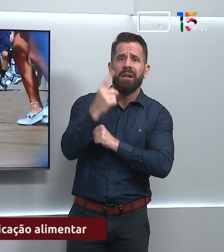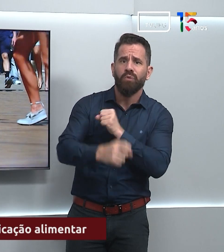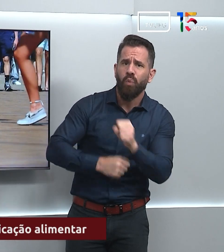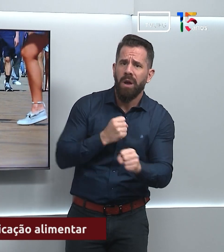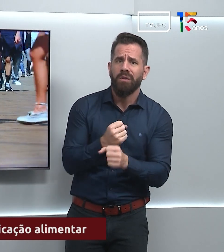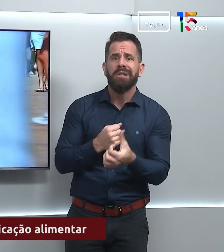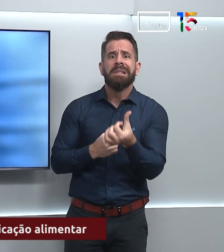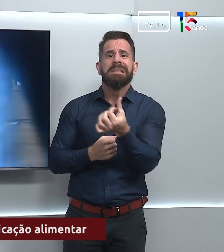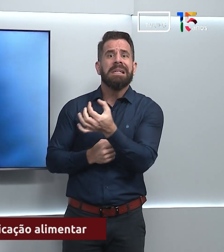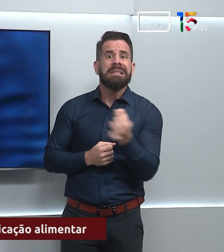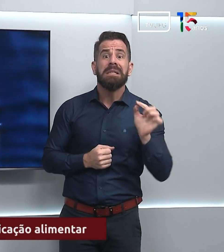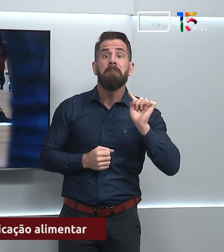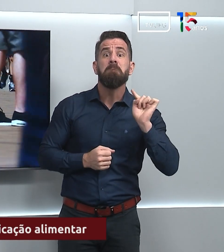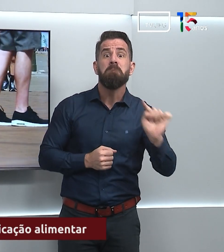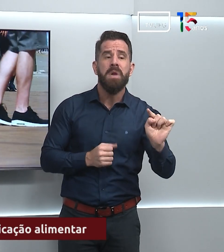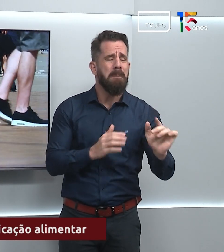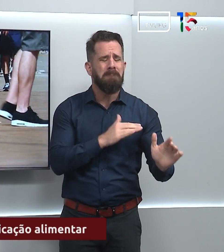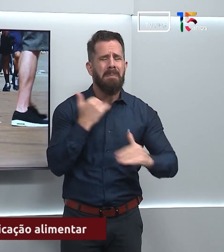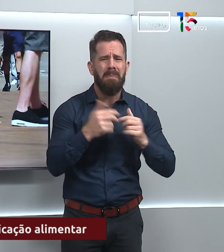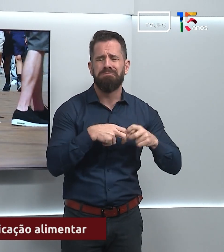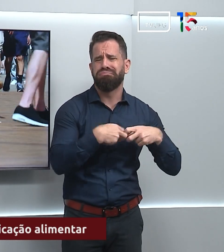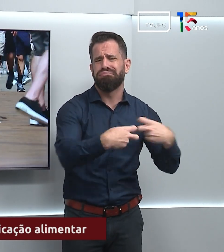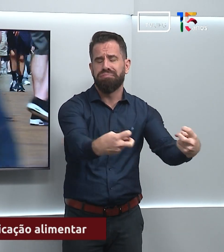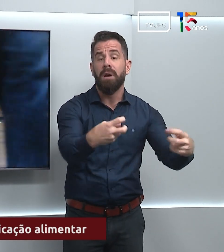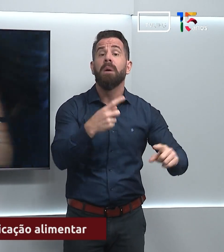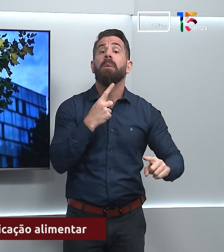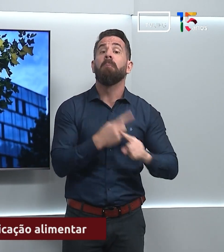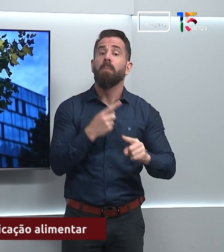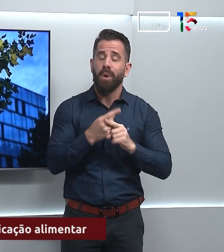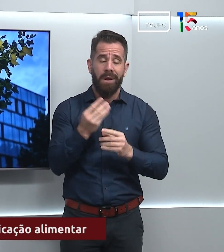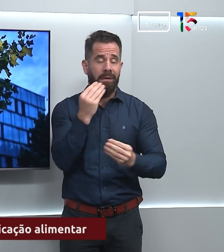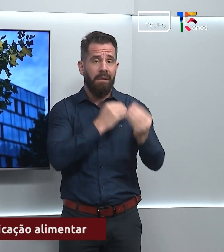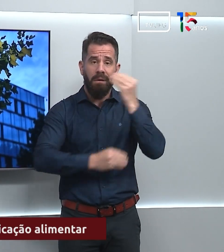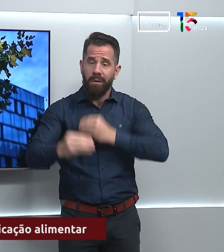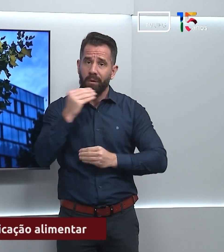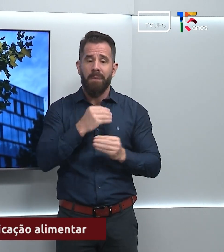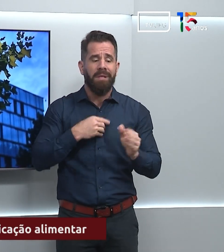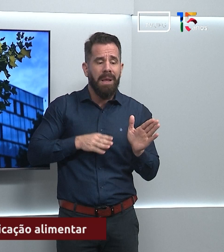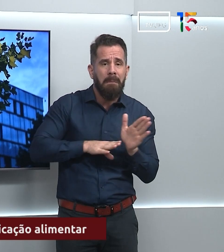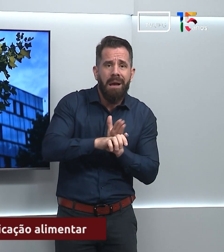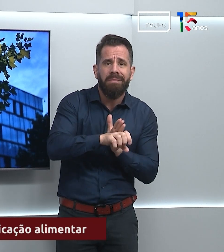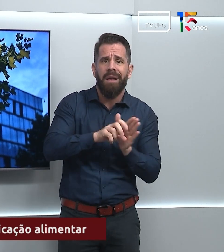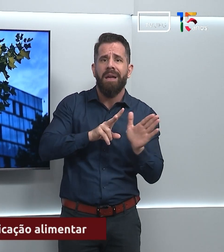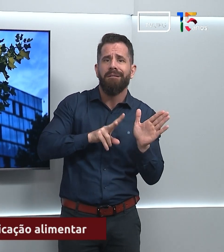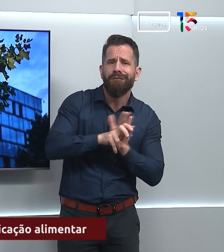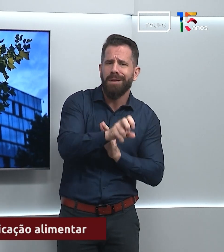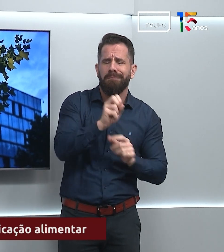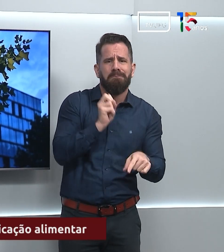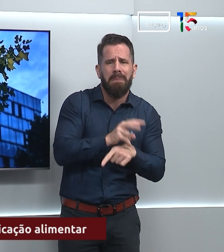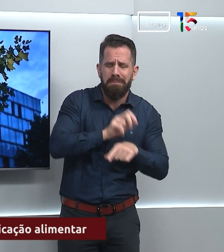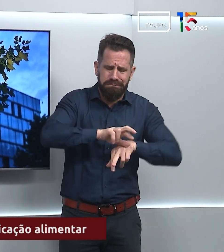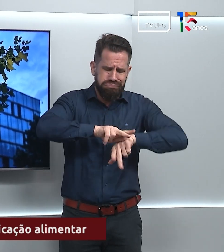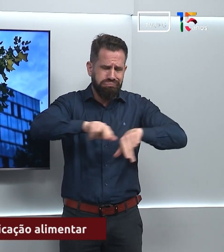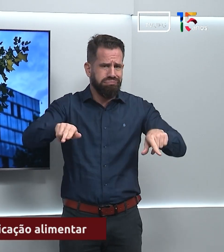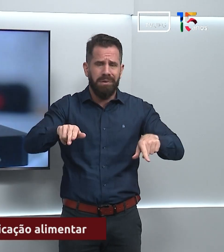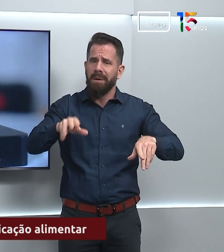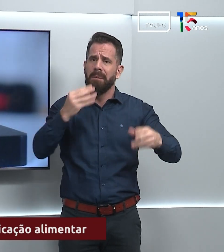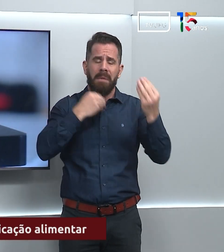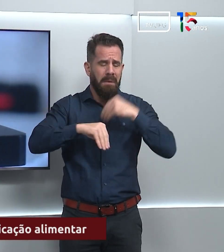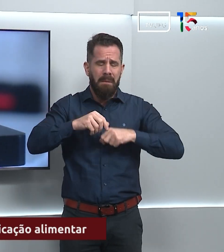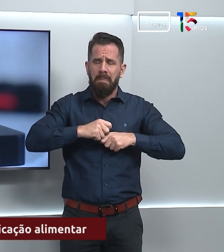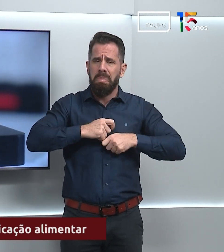por intoxicação alimentar são registradas em todo o mundo. De acordo com a Organização Mundial de Saúde,